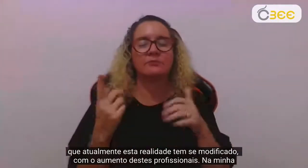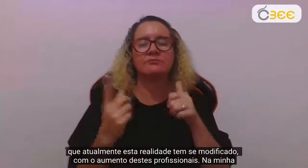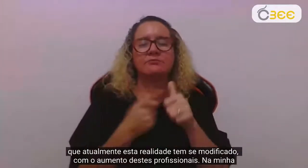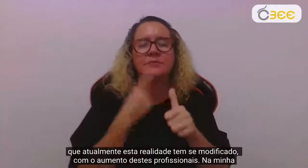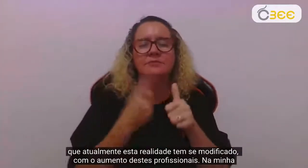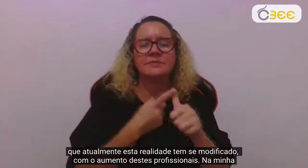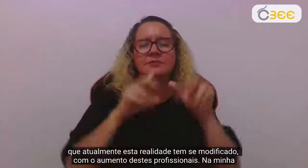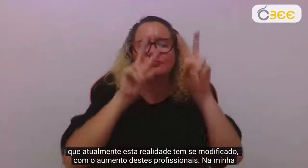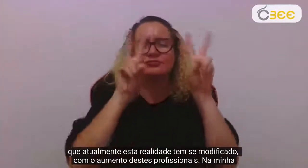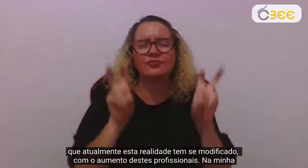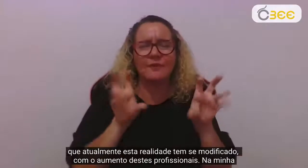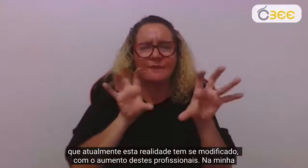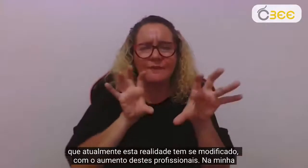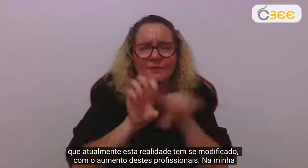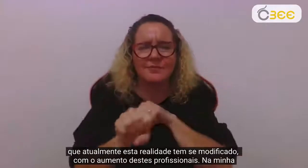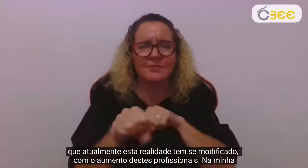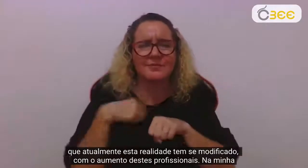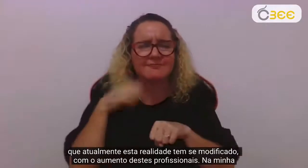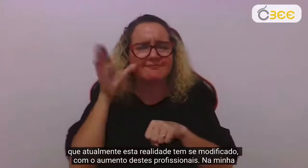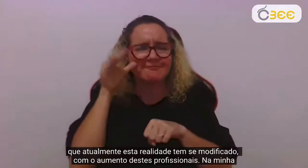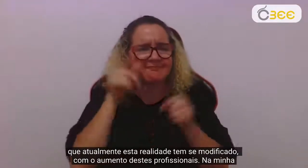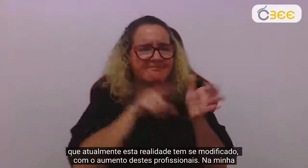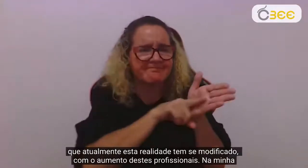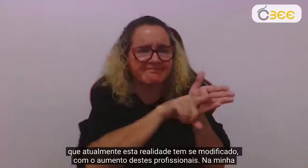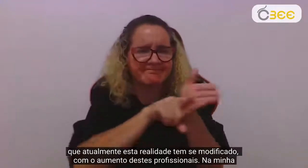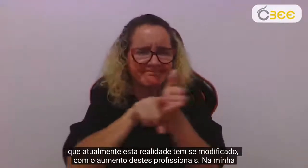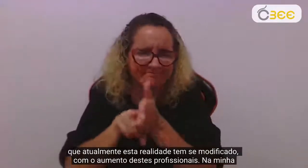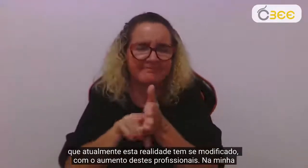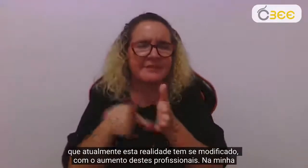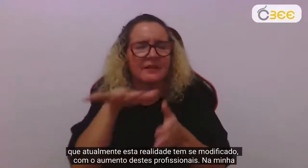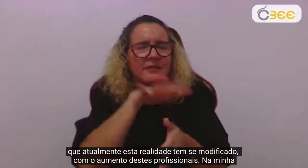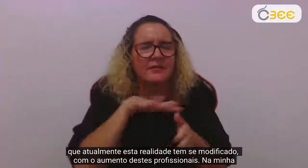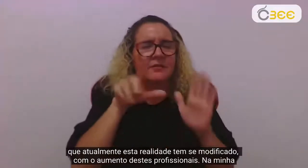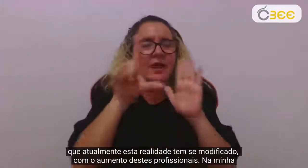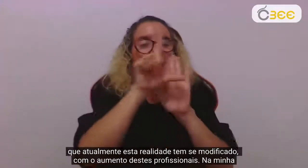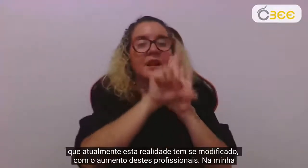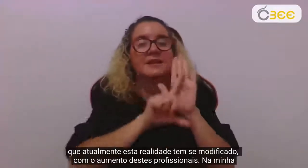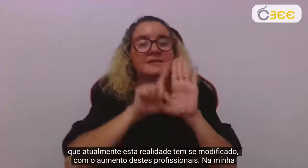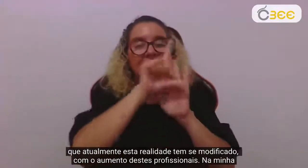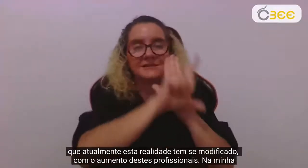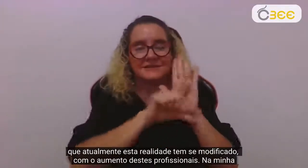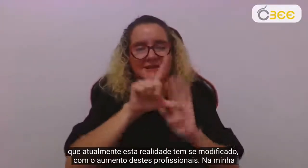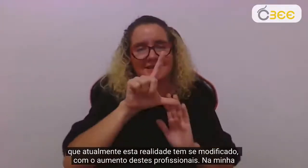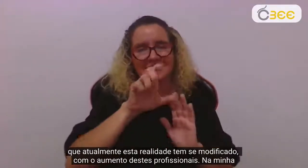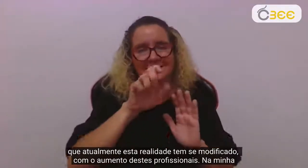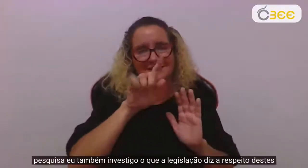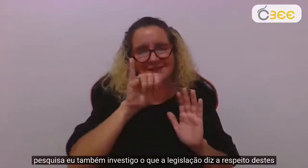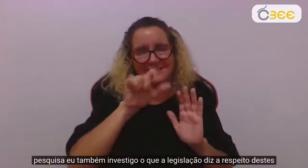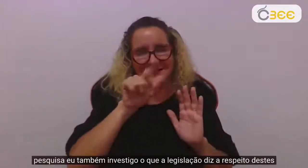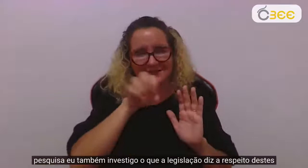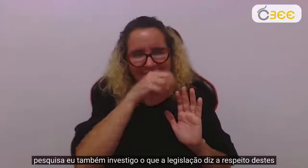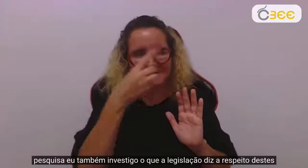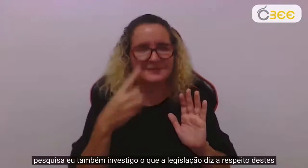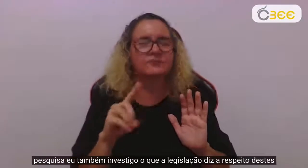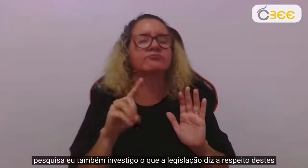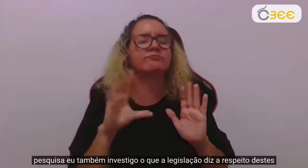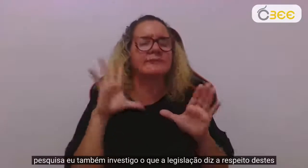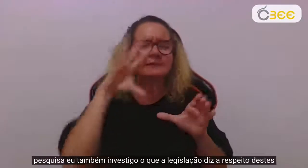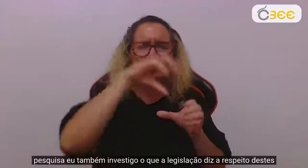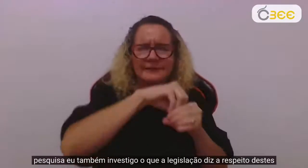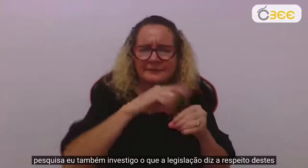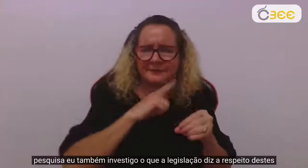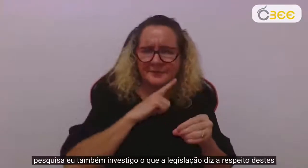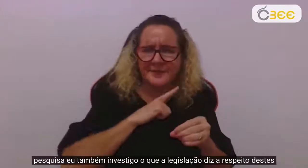esta realidade tem se modificado com o aumento destes profissionais. Na minha pesquisa, eu também investigo o